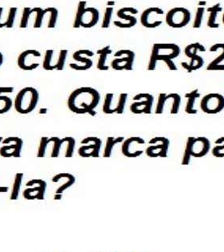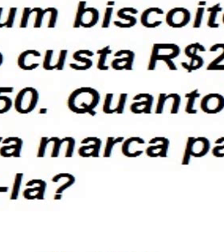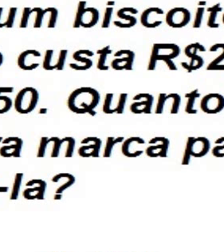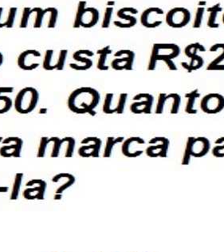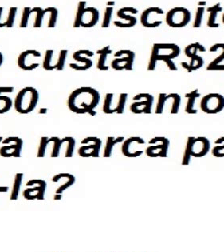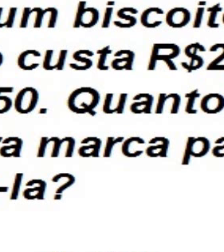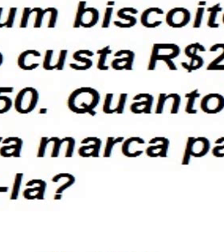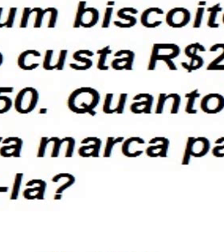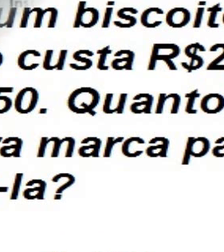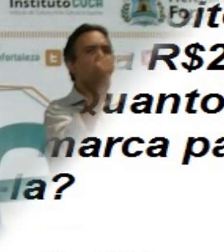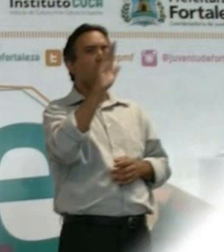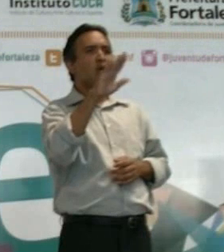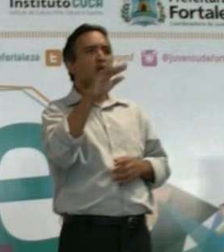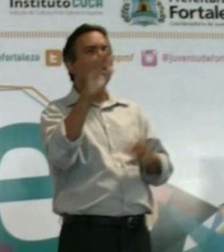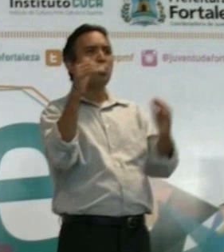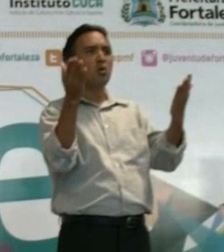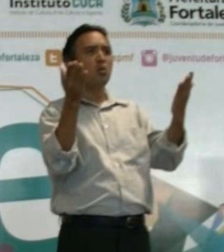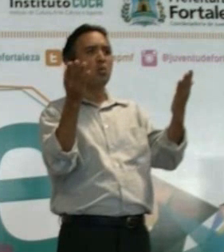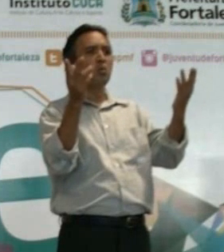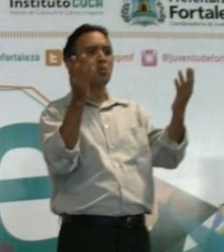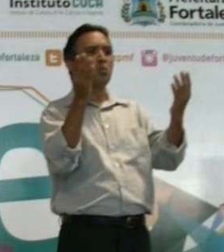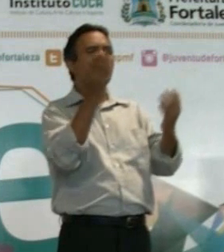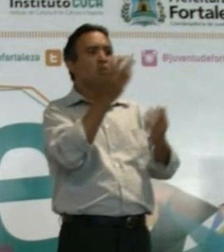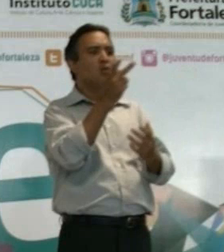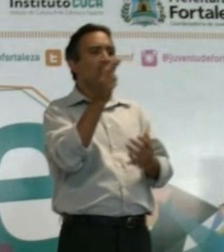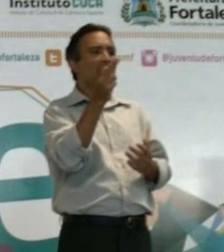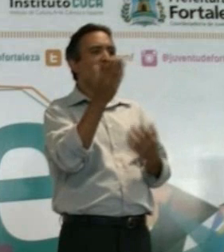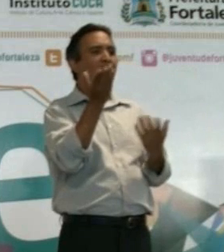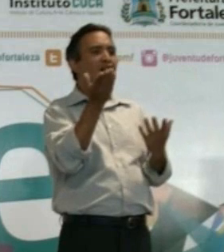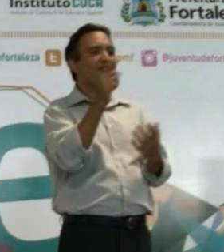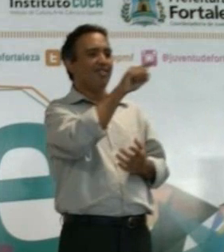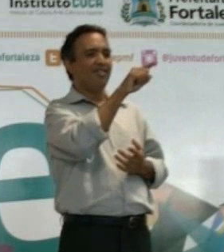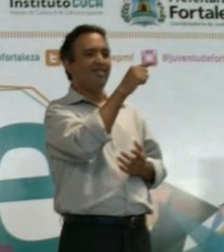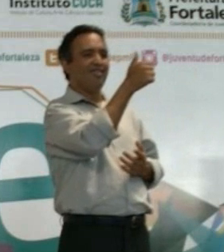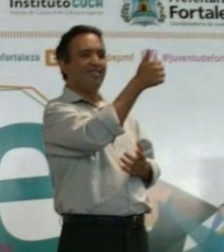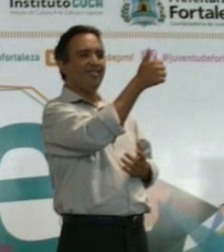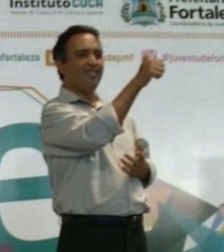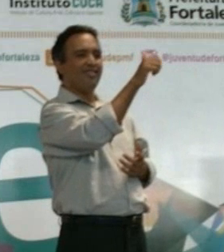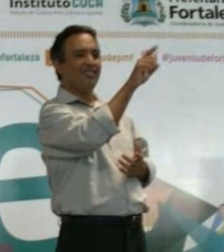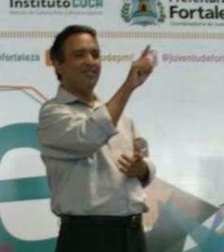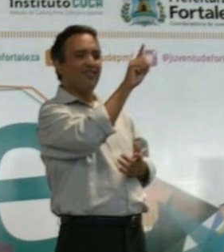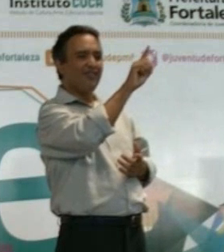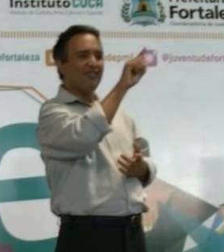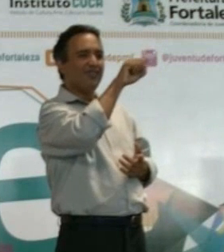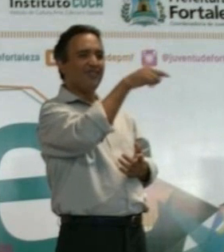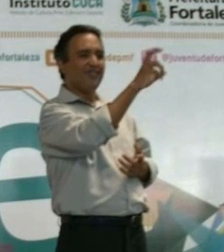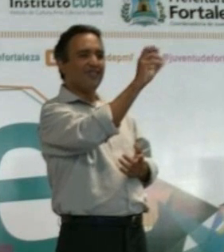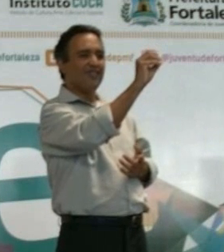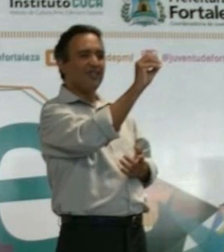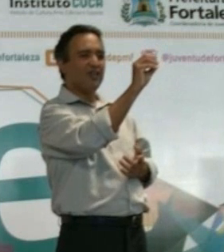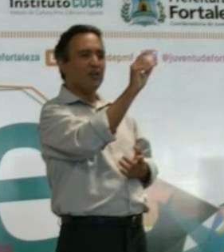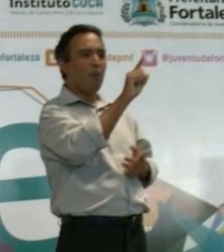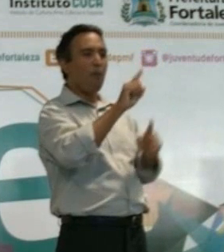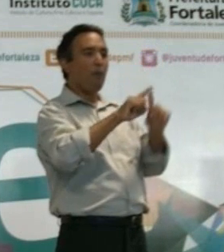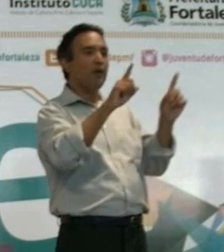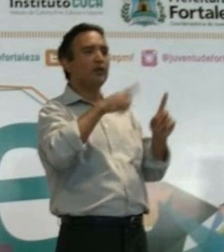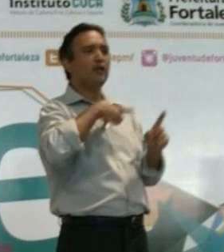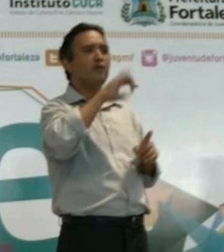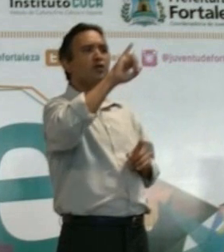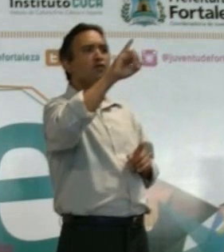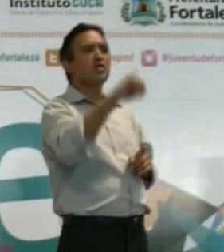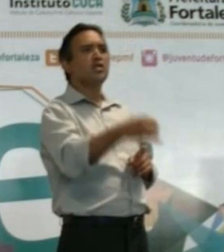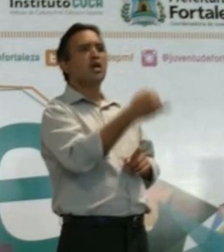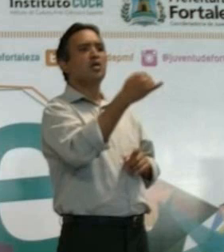R$1,50. Qual é a mais barata? Claro, a mais barata é a de R$1,50. Mas qual é a que é mais vantagem eu